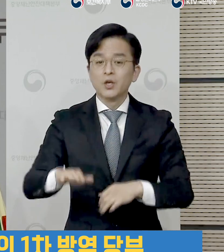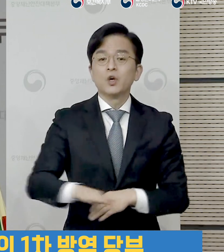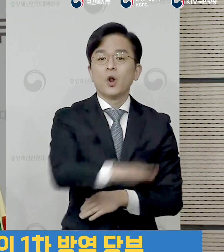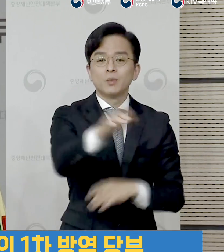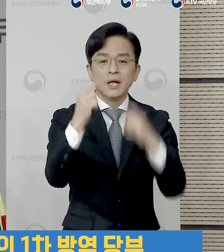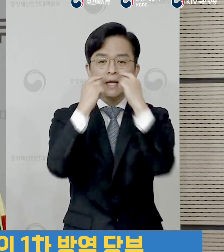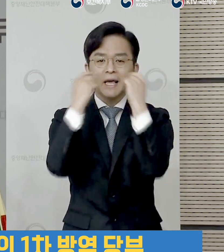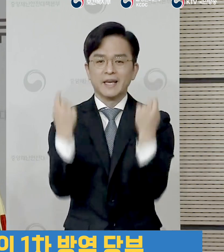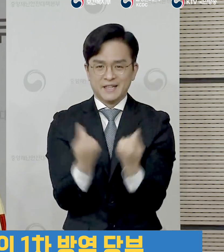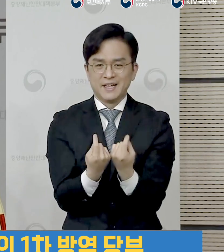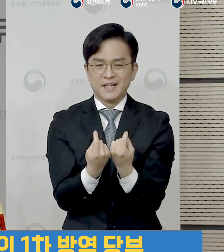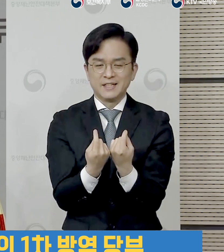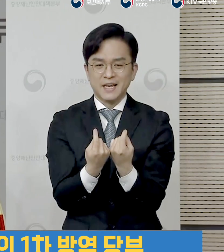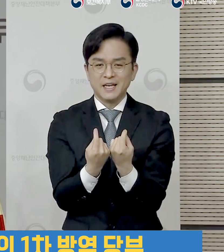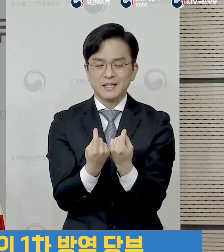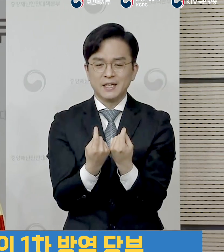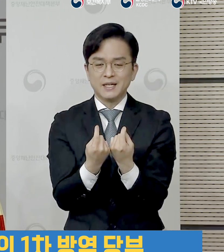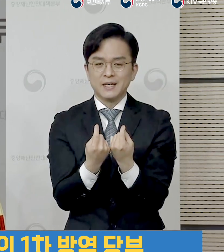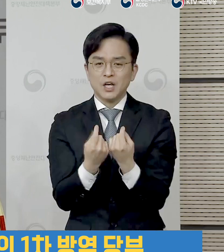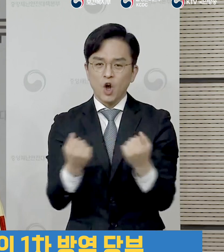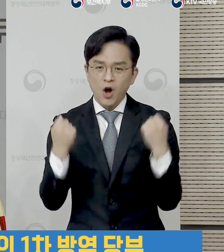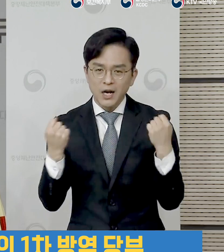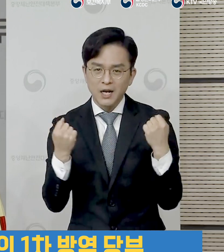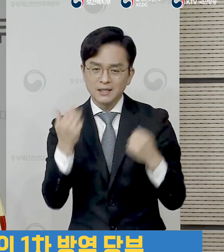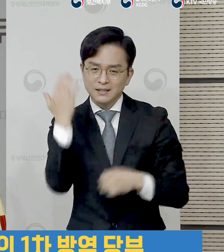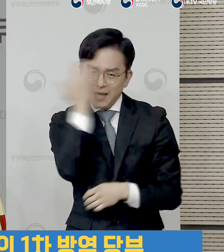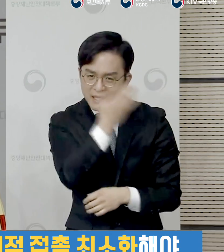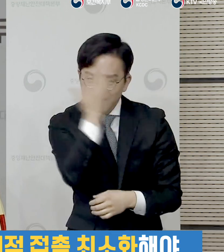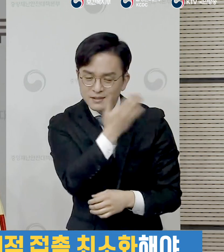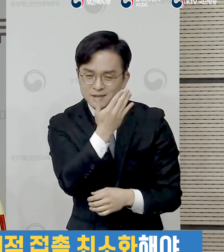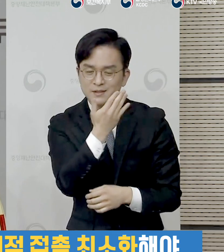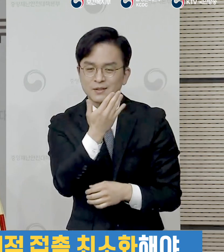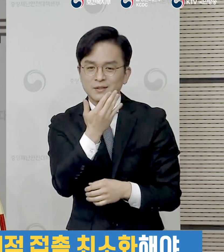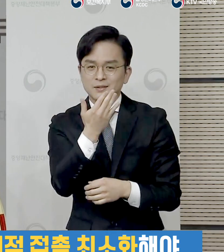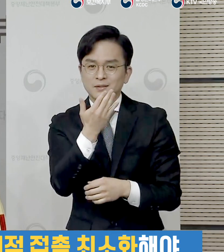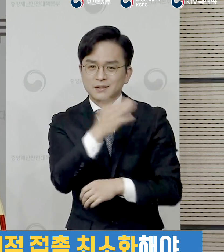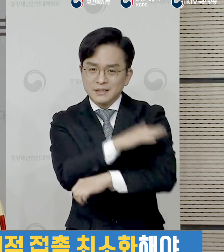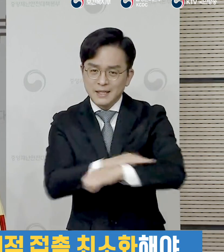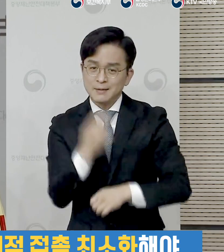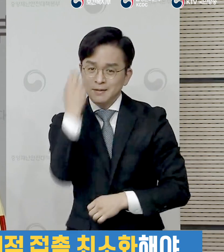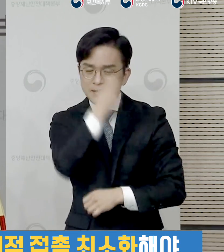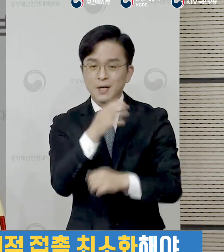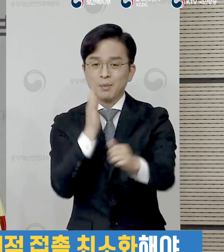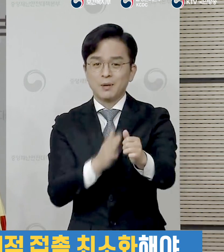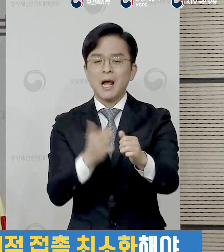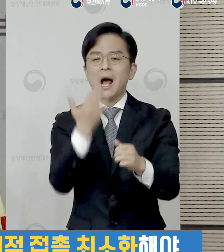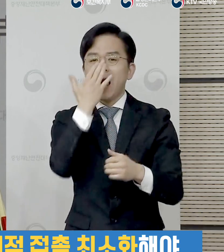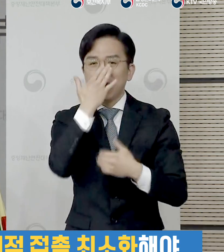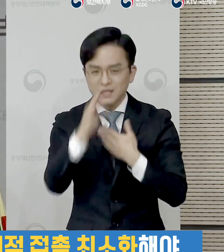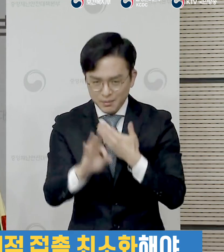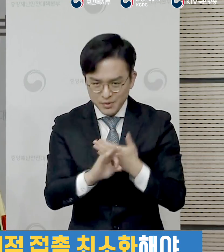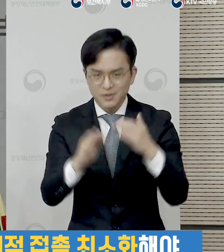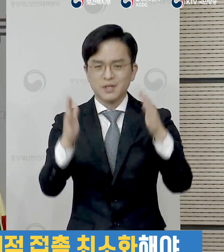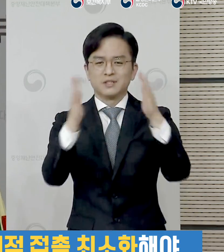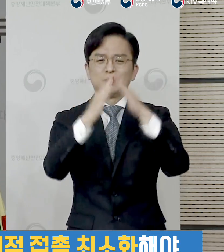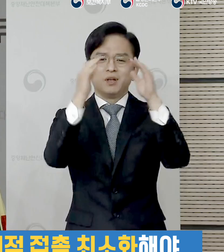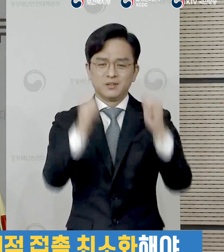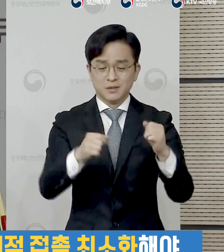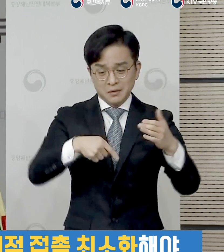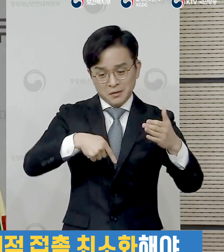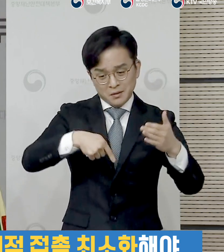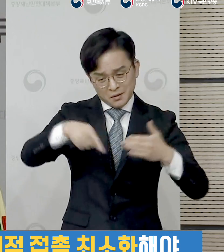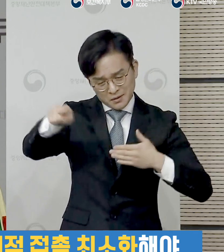개개인의 1차 방역에 힘써 주실 것을 당부드립니다. 가급적 자택에 머물며 최대한